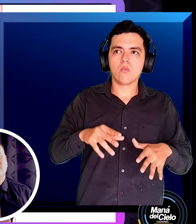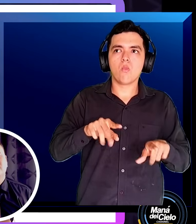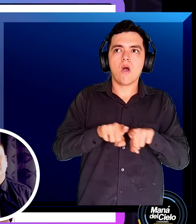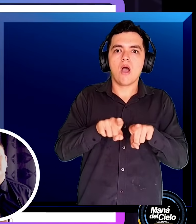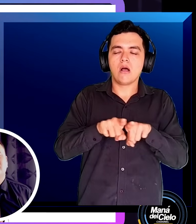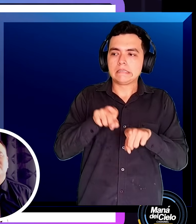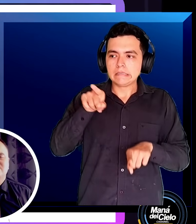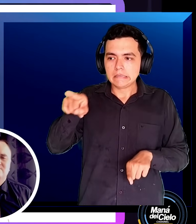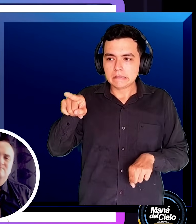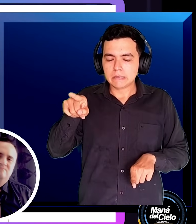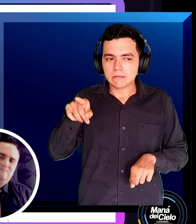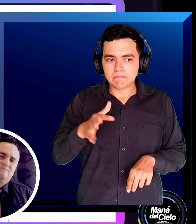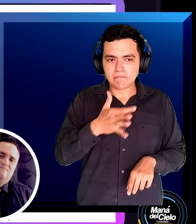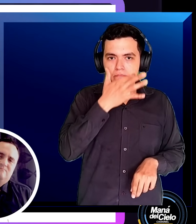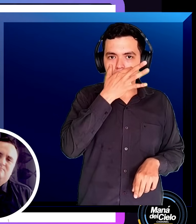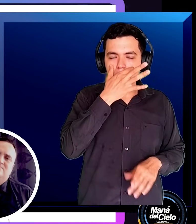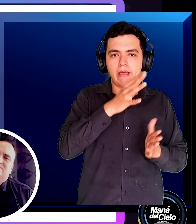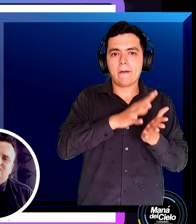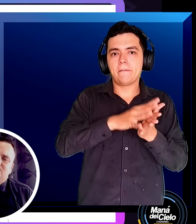oración?